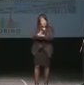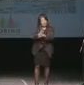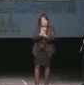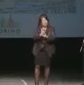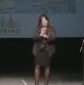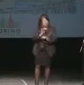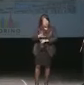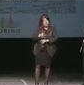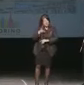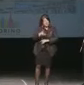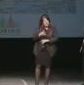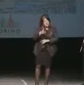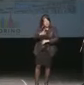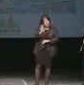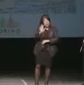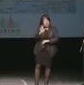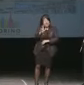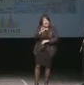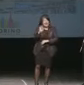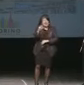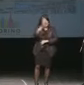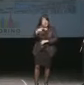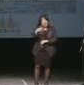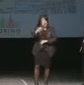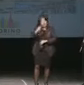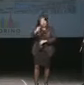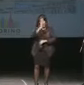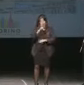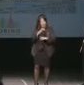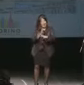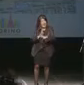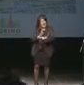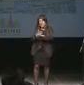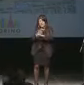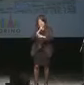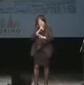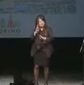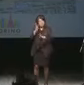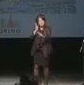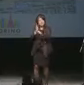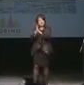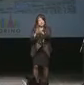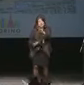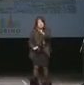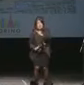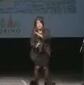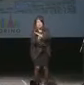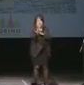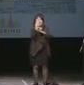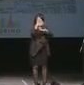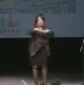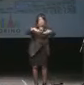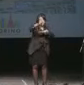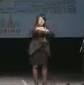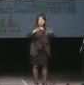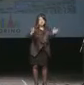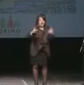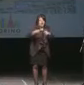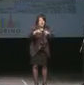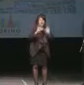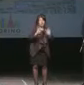costruiremo una passerella che supera il binario 9 e porterà direttamente all'interno del salone tutti coloro che dal basso Piemonte